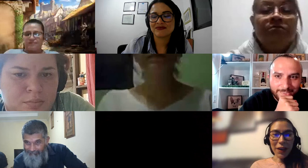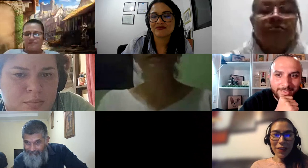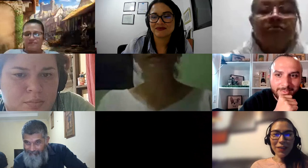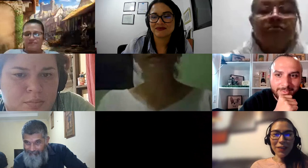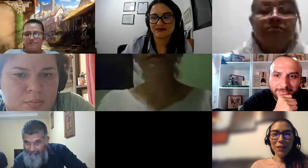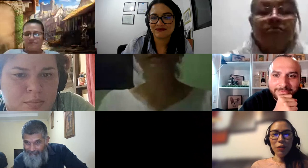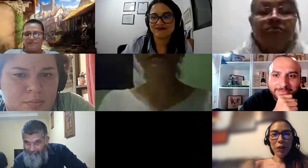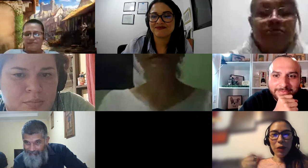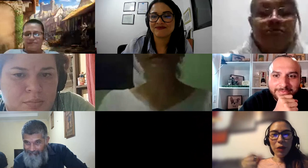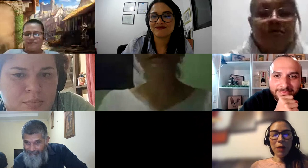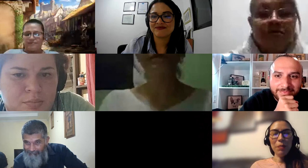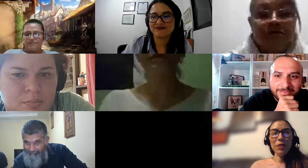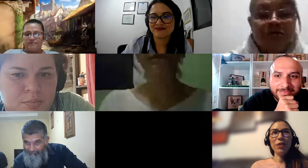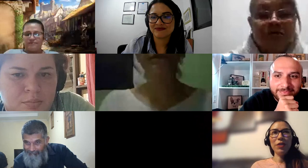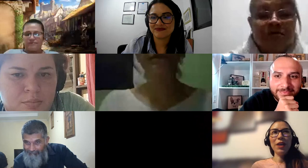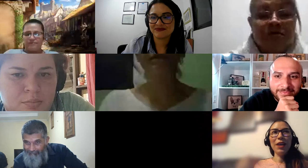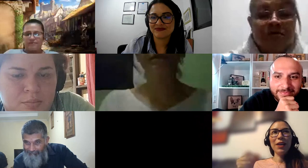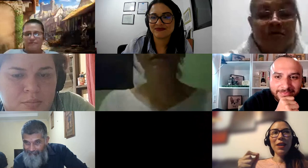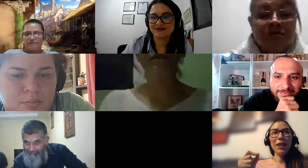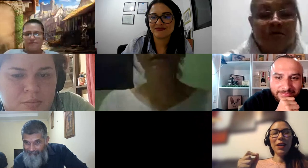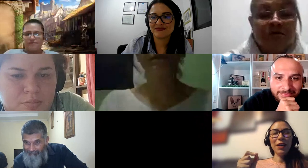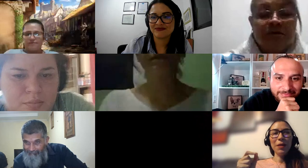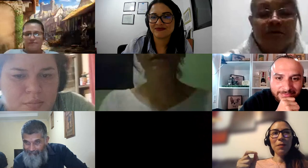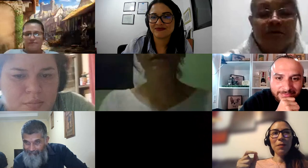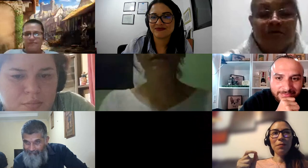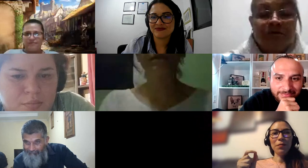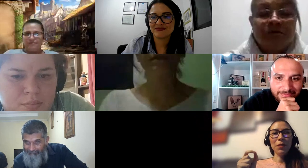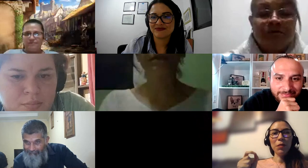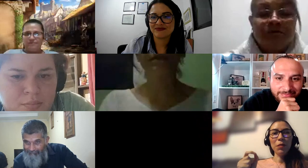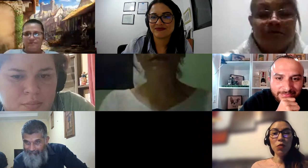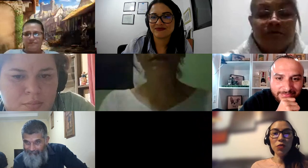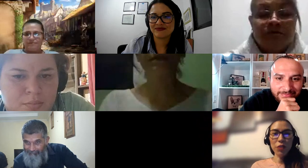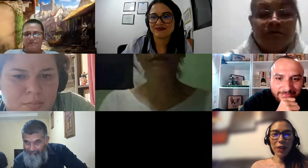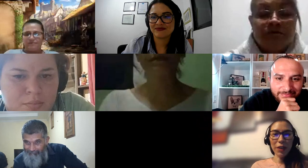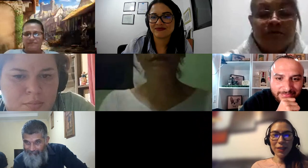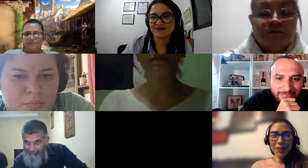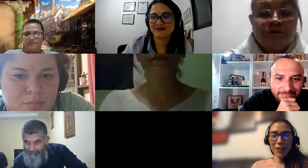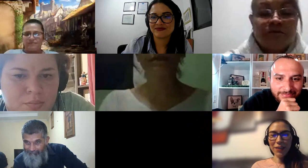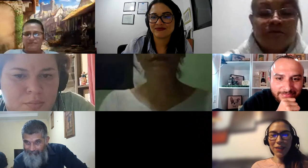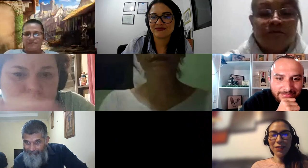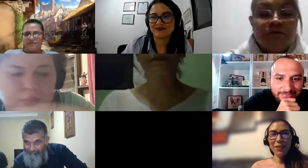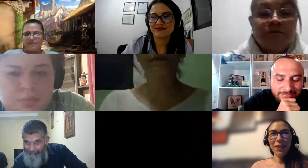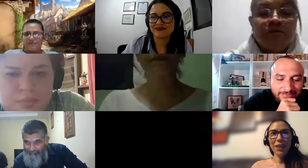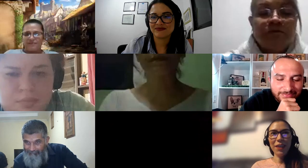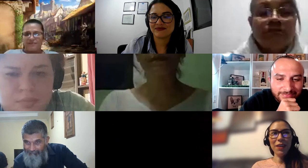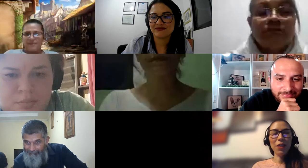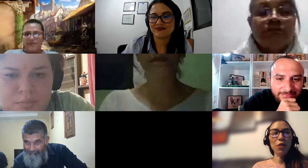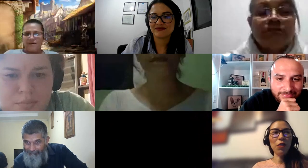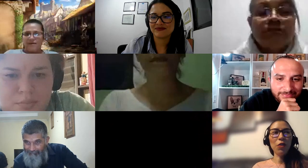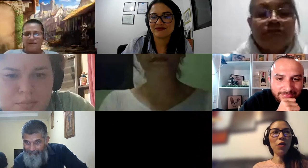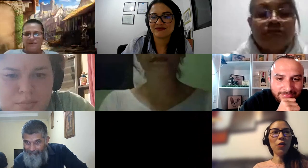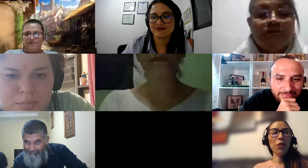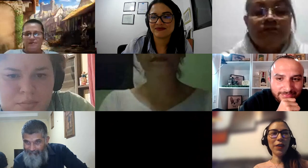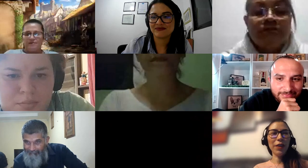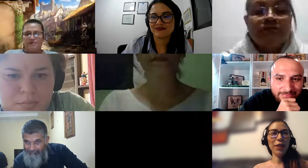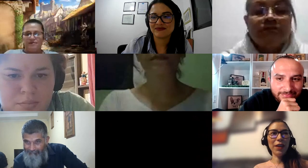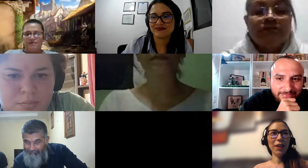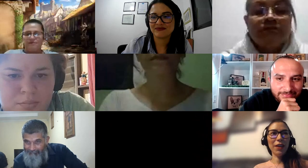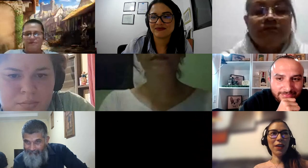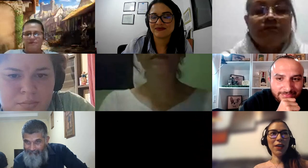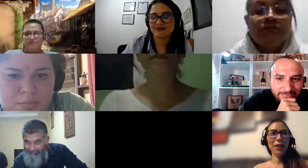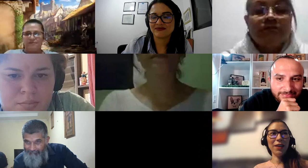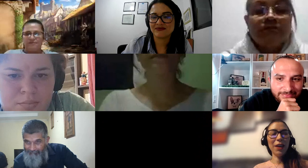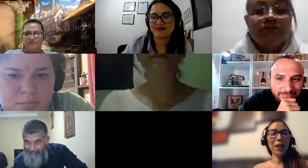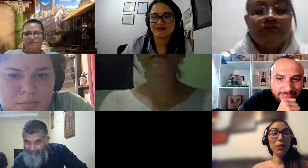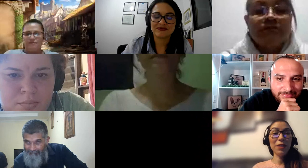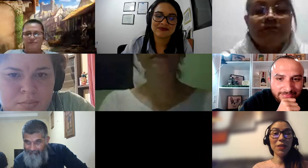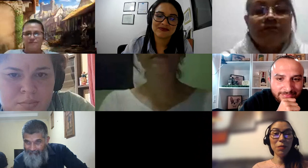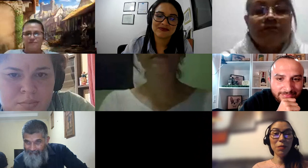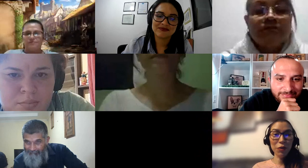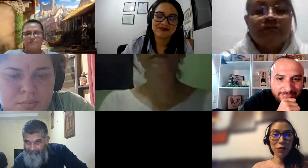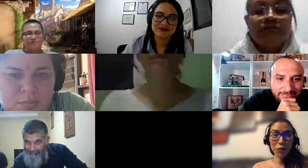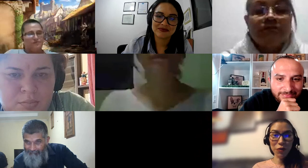Retomar lo que una persona puso en el chat y dijo que al principio nos